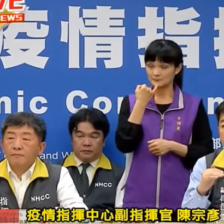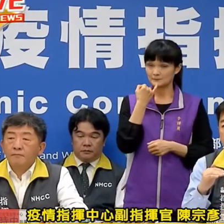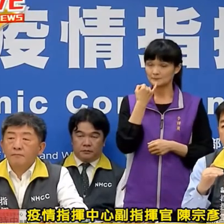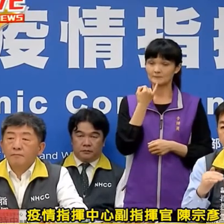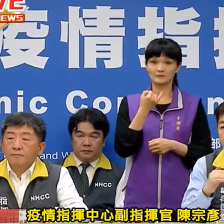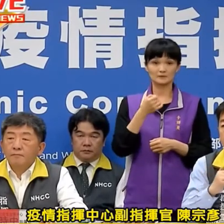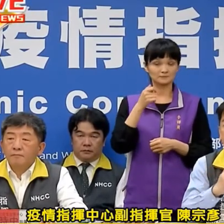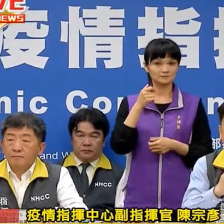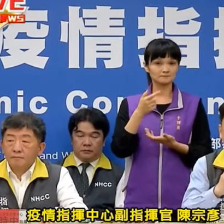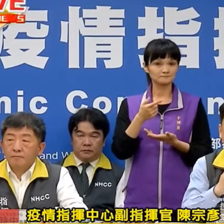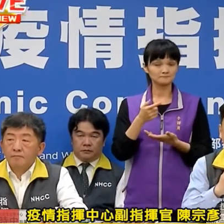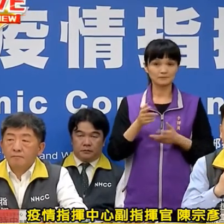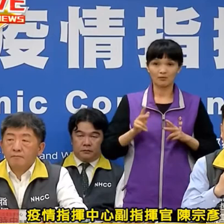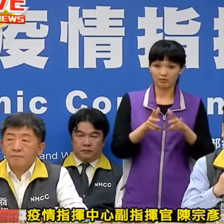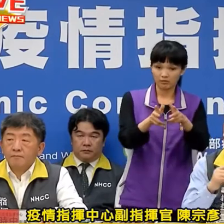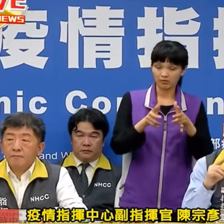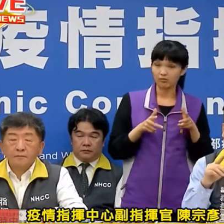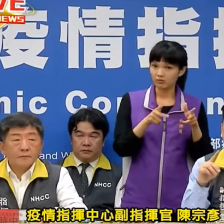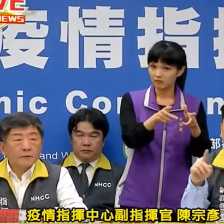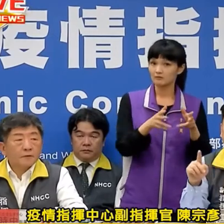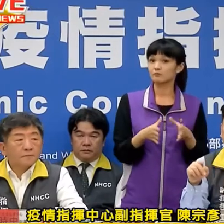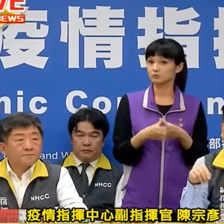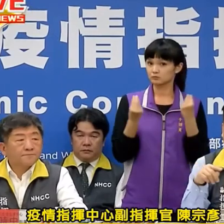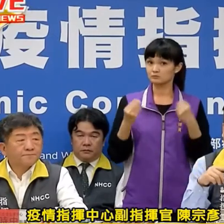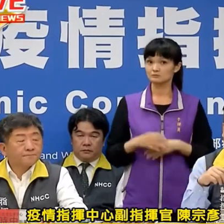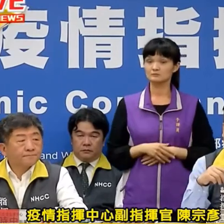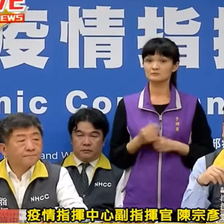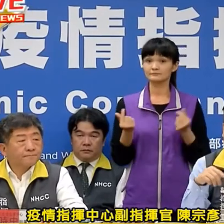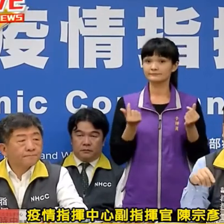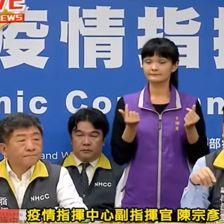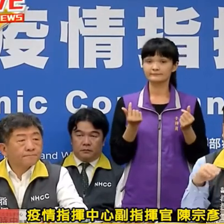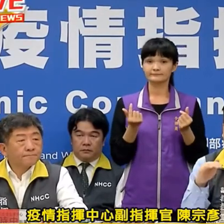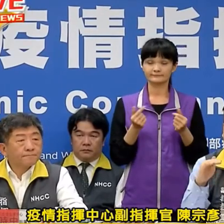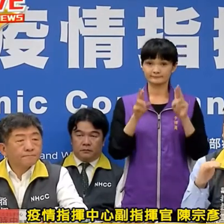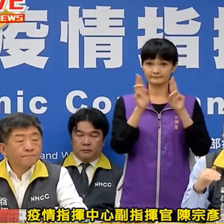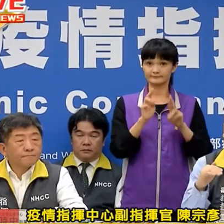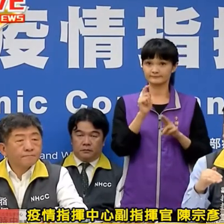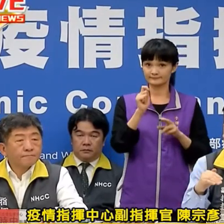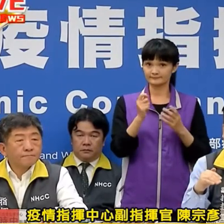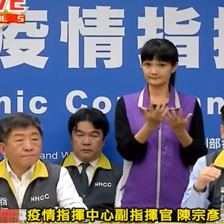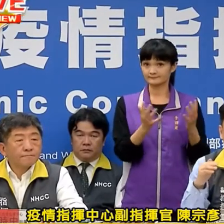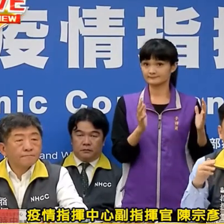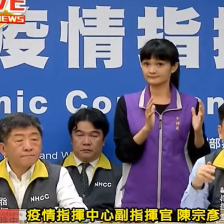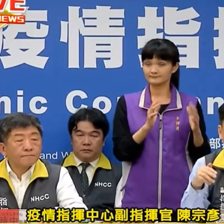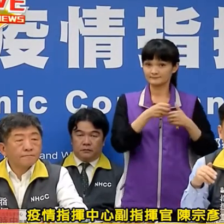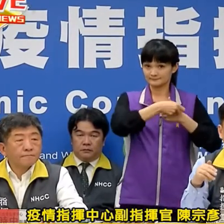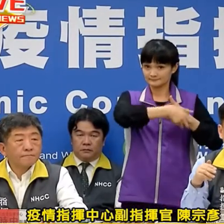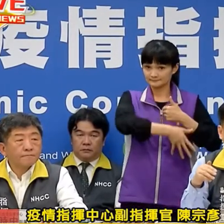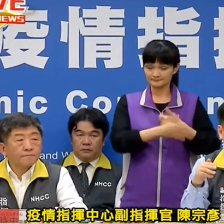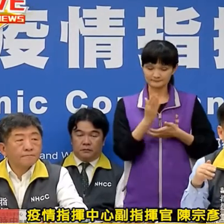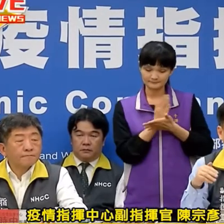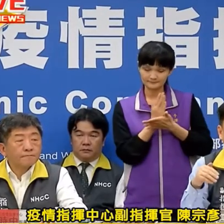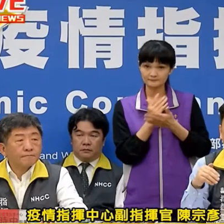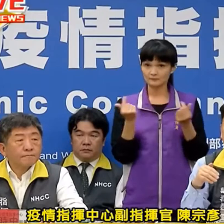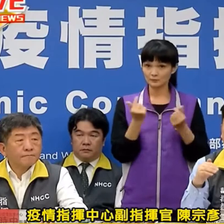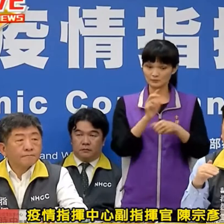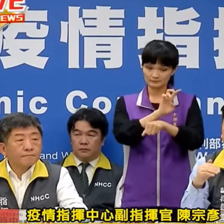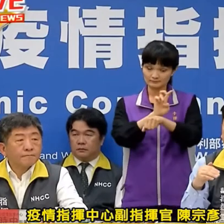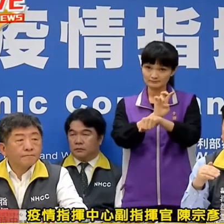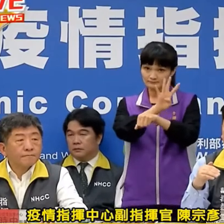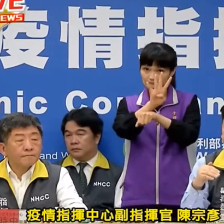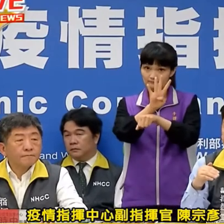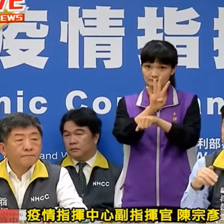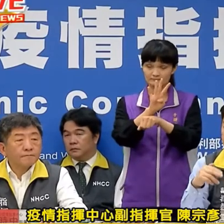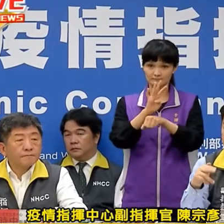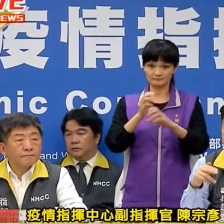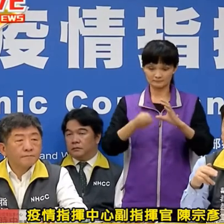不必要的这个奔波哈、哦，就是第一个去做那个电子围篱系统的这个判读，从它24小时轨迹